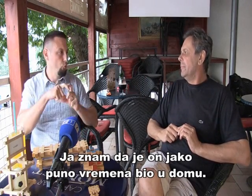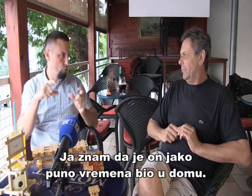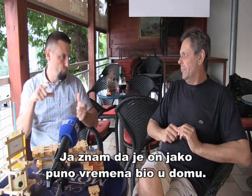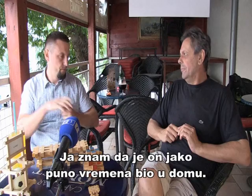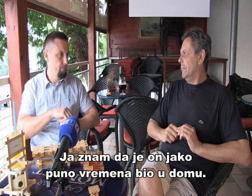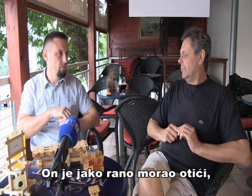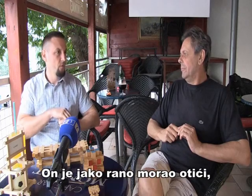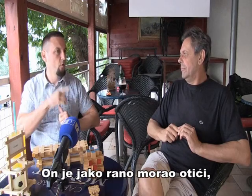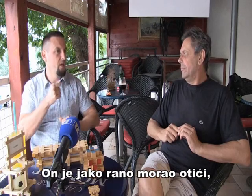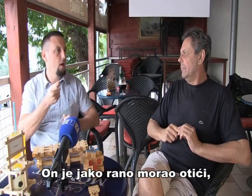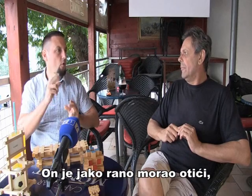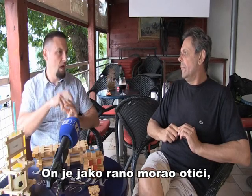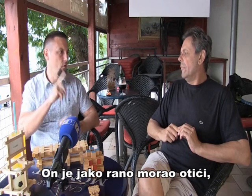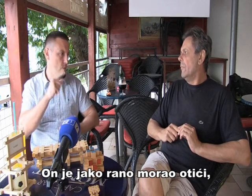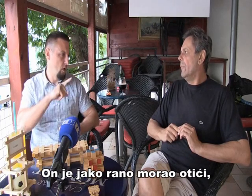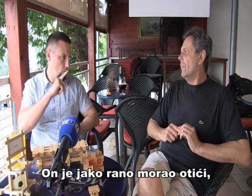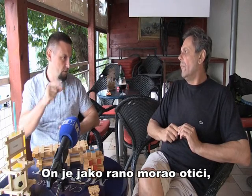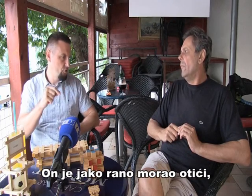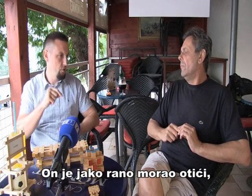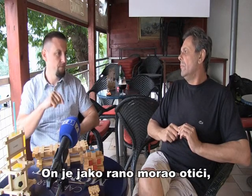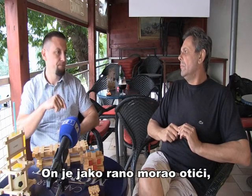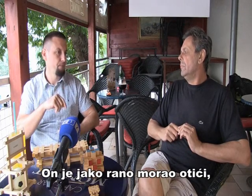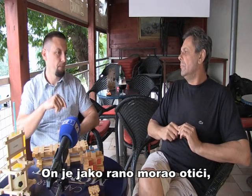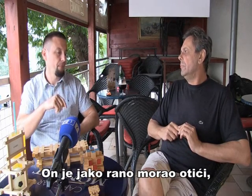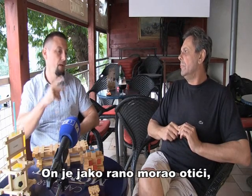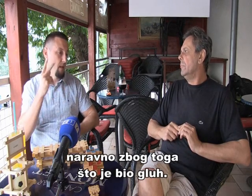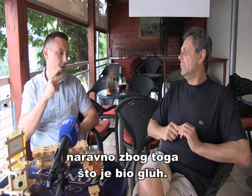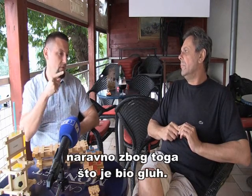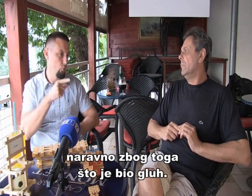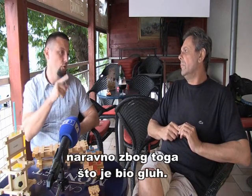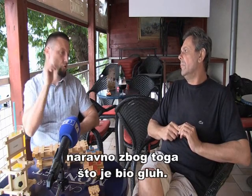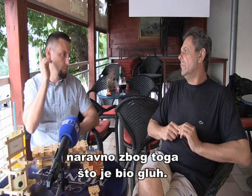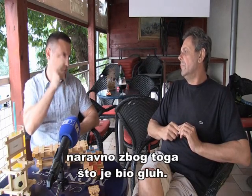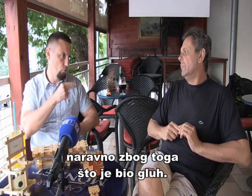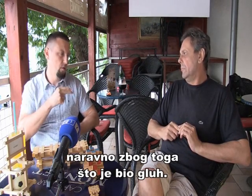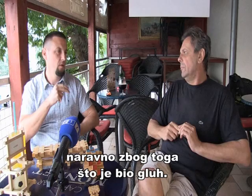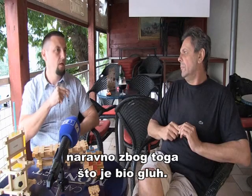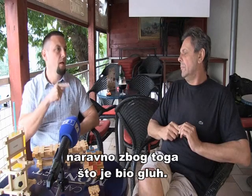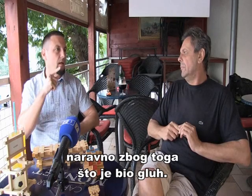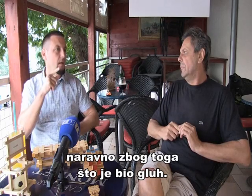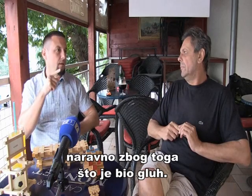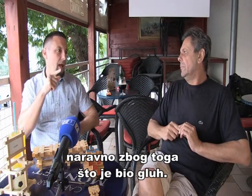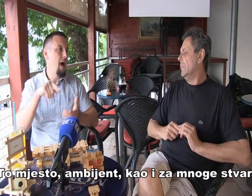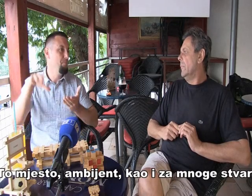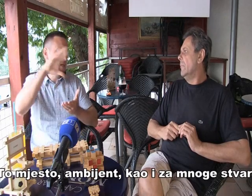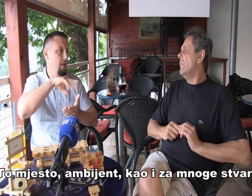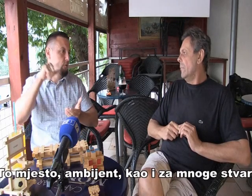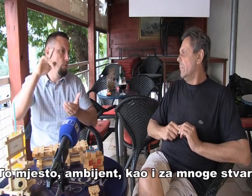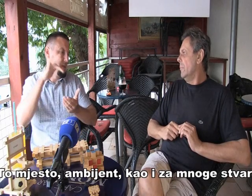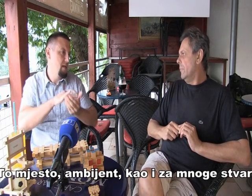domu. On je jako rano morao otići, naravno zbog toga što je bio u domu. Taj ambijent, to